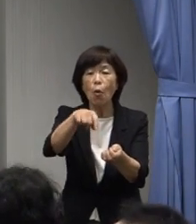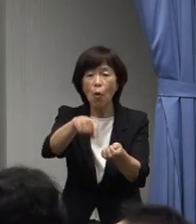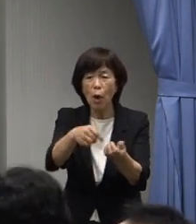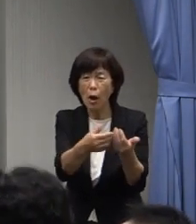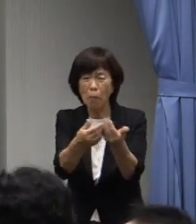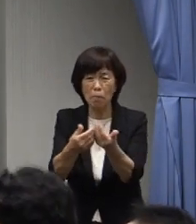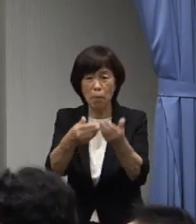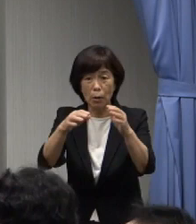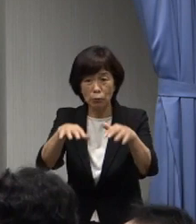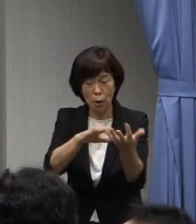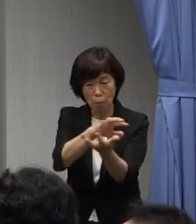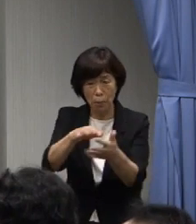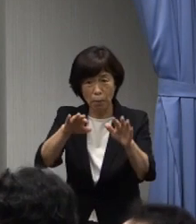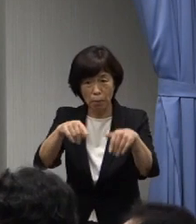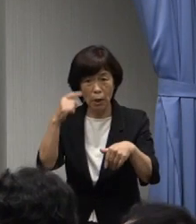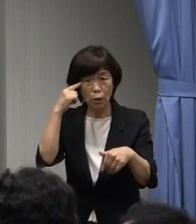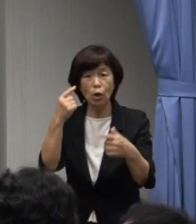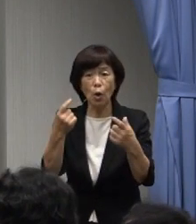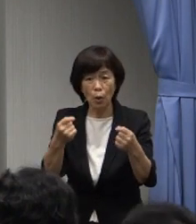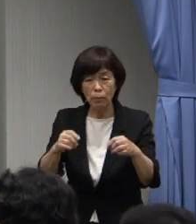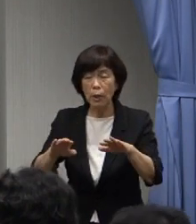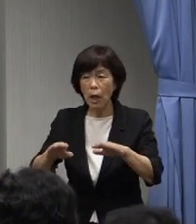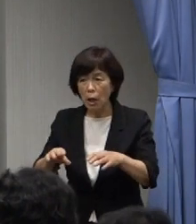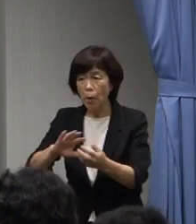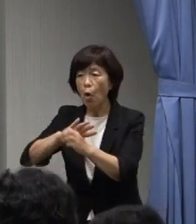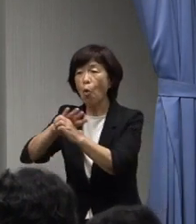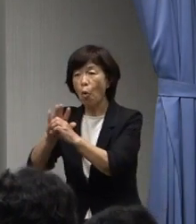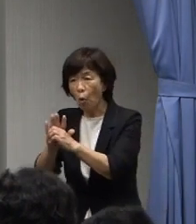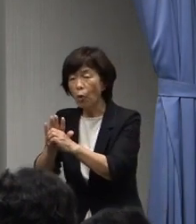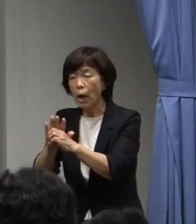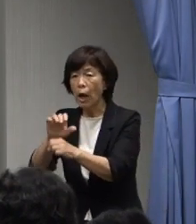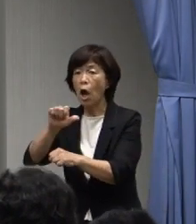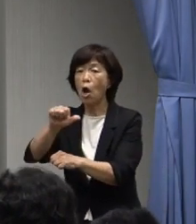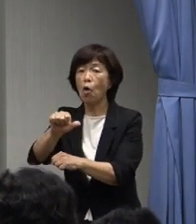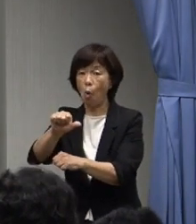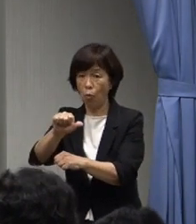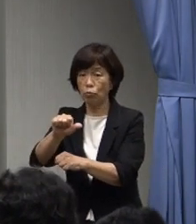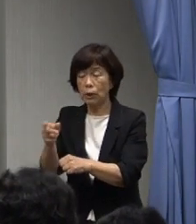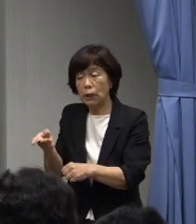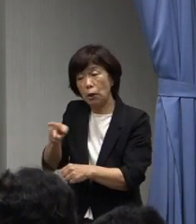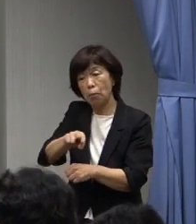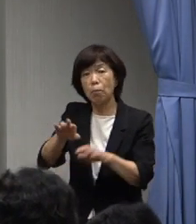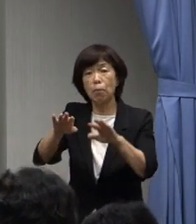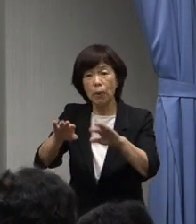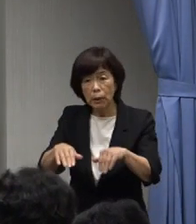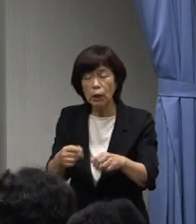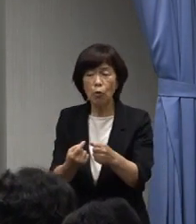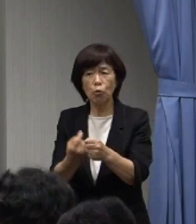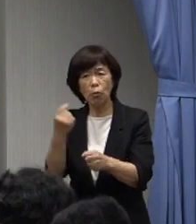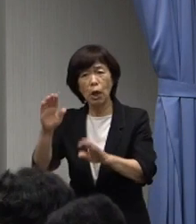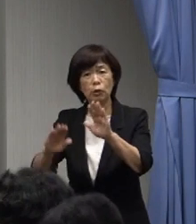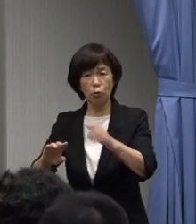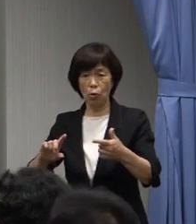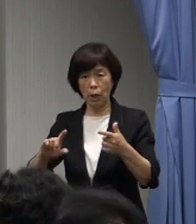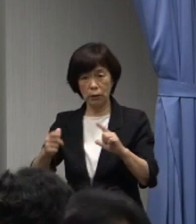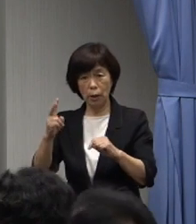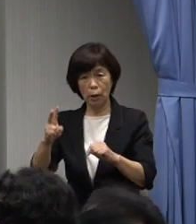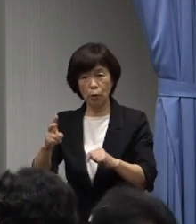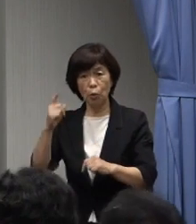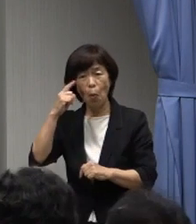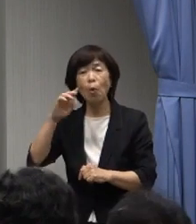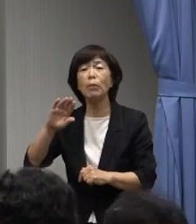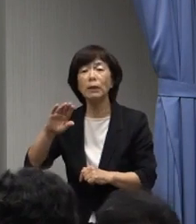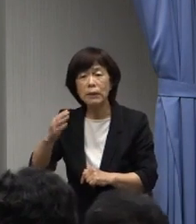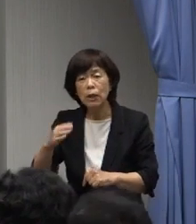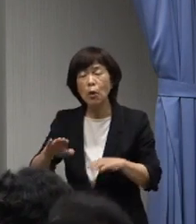ですけれど、私は病院に寄稿していますので、去年とは状況が違ったので、その何か懸念され